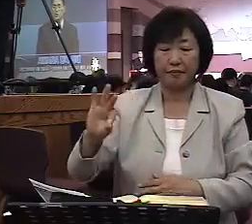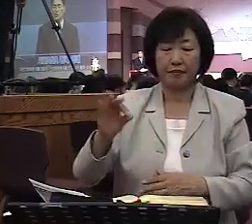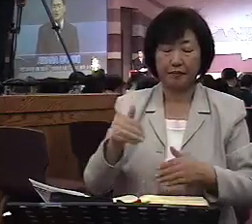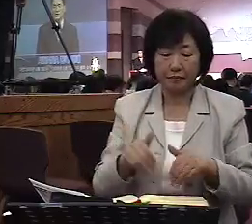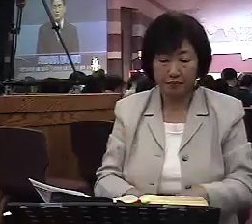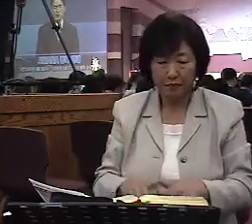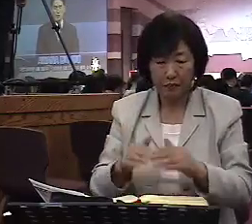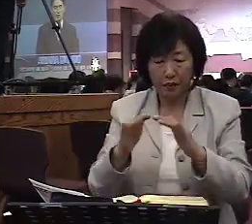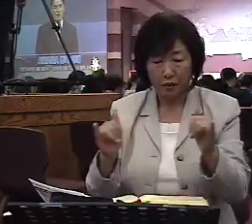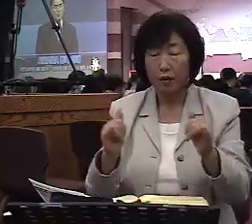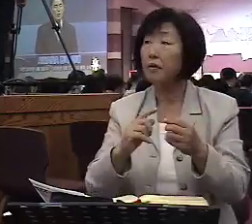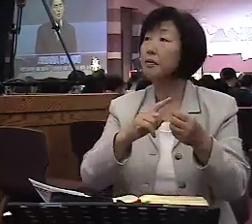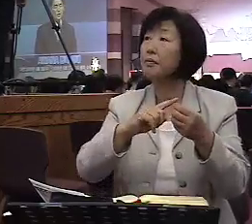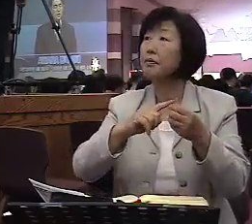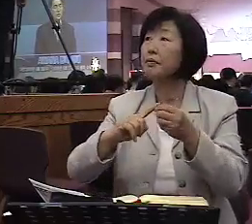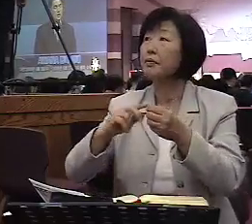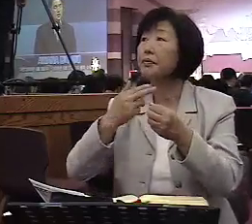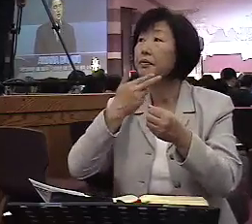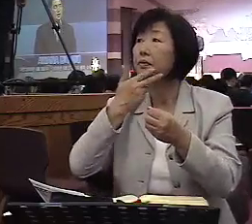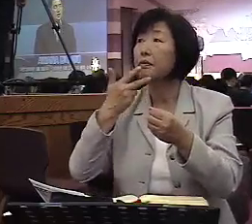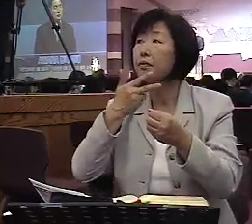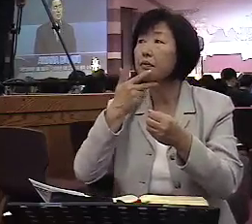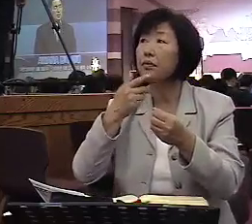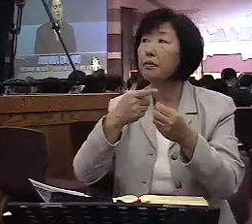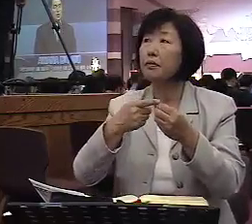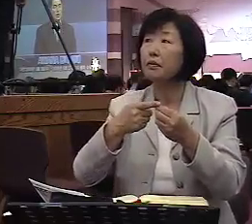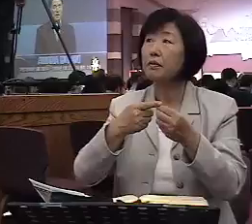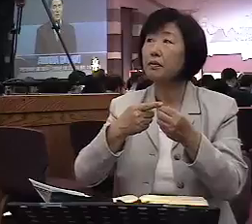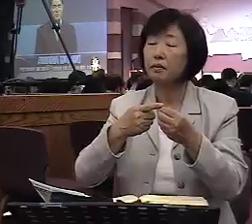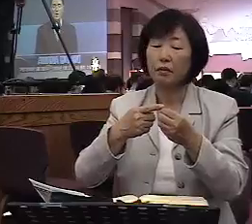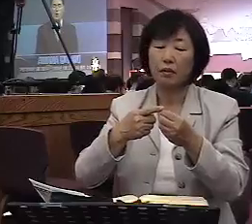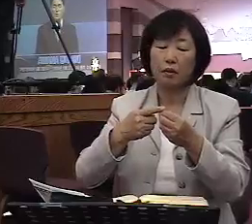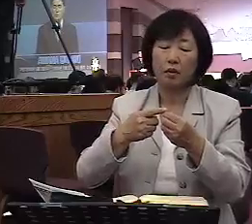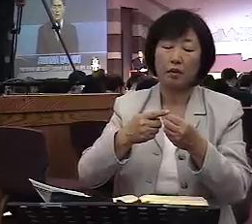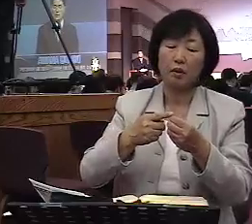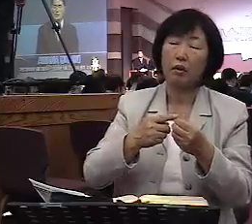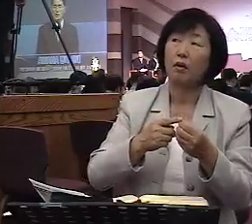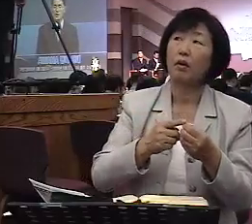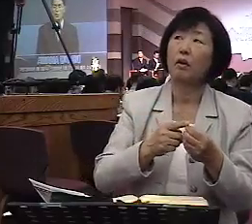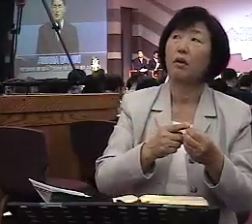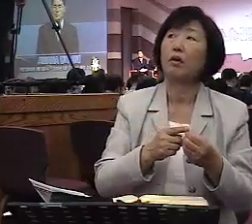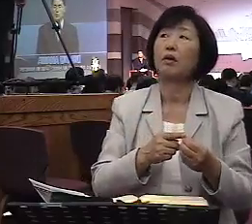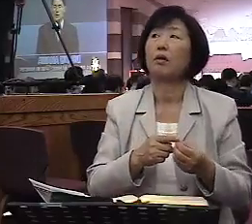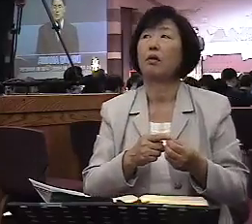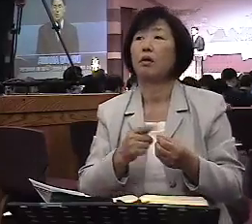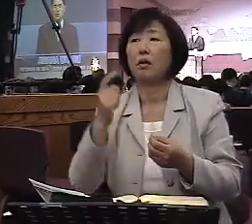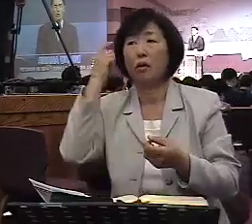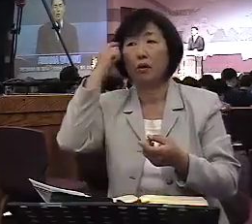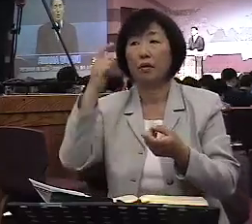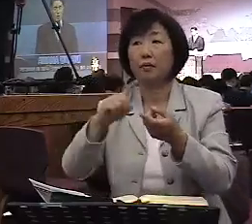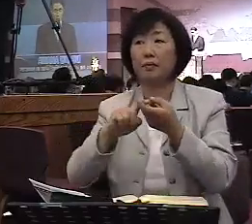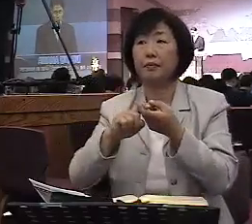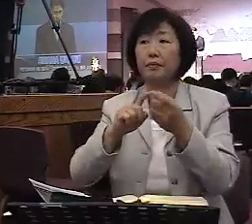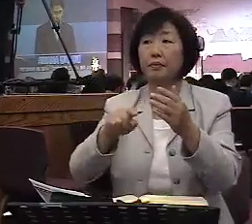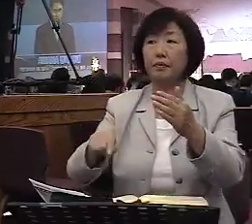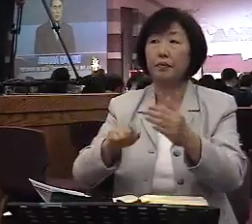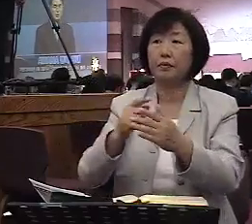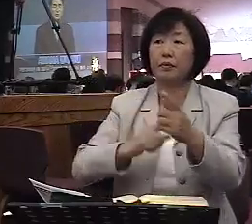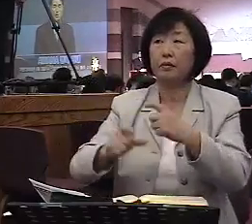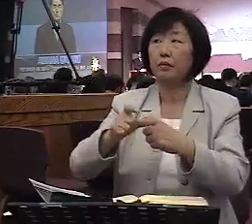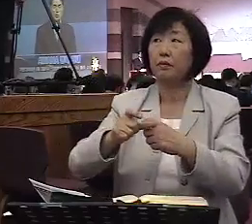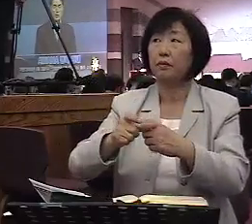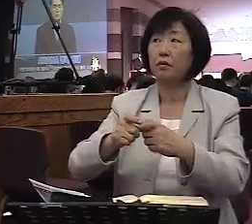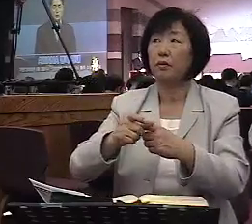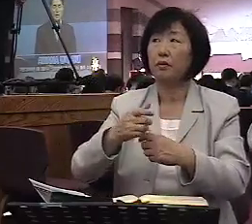영어 단어의 첫 단어를 모은 그러한 것입니다. 어와나 여러분들의 많은 관심 속에 더욱더 좋은